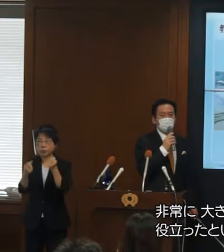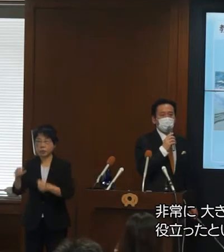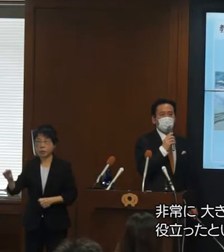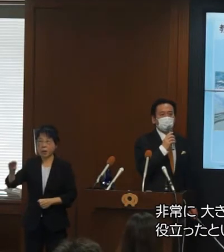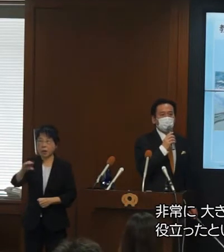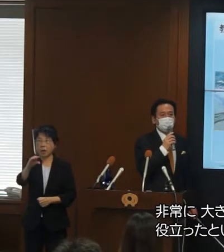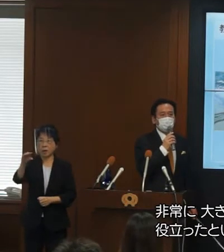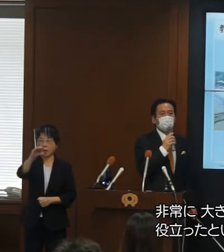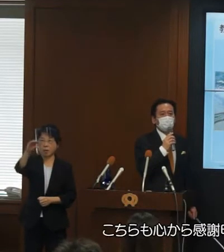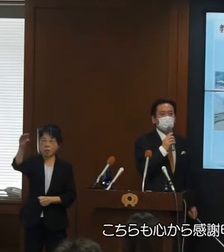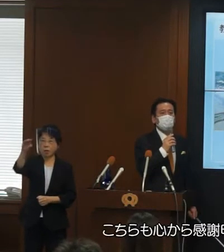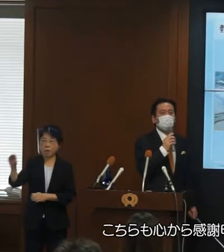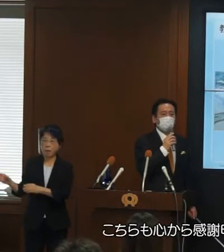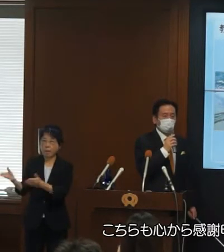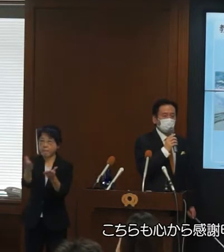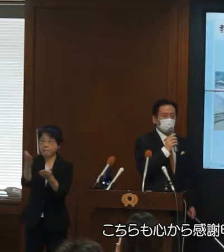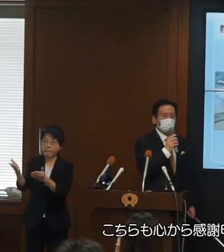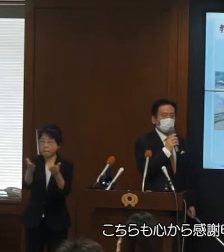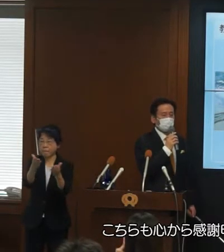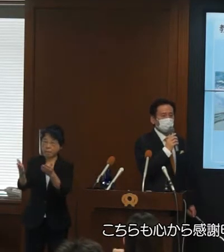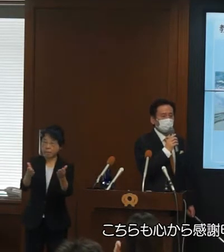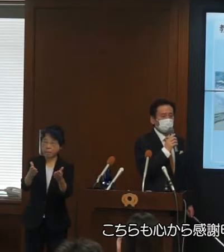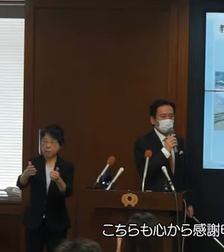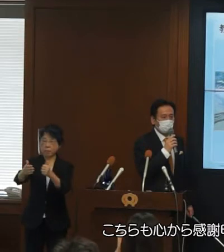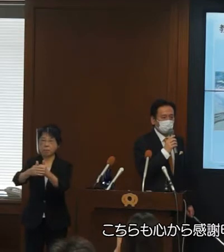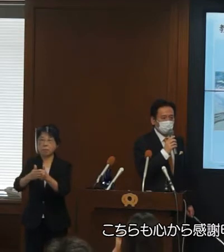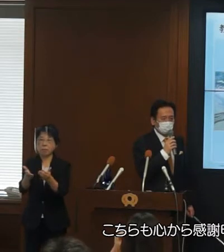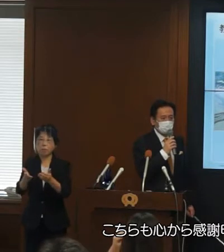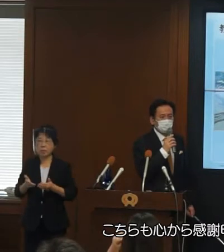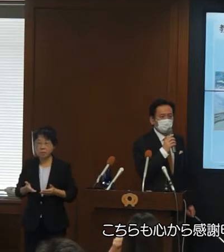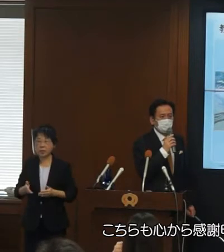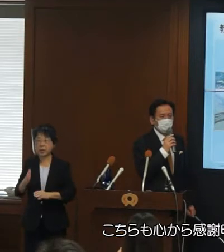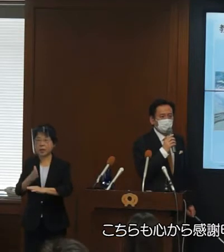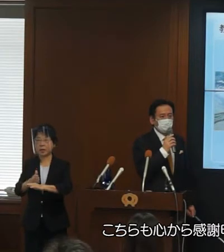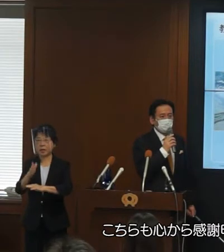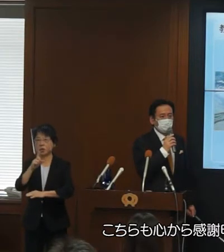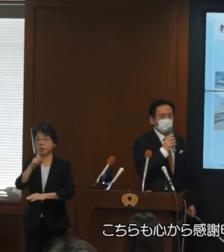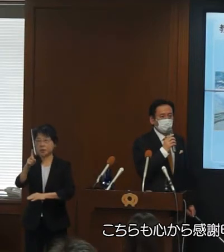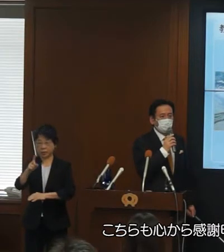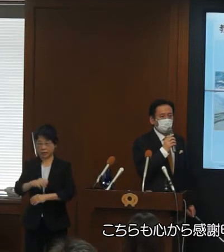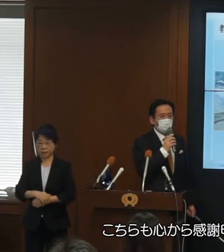被害の軽減には役立ったということで、こちらの方も心から感謝を申し上げたいと思います。